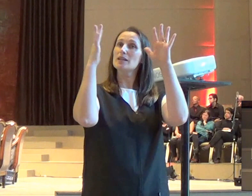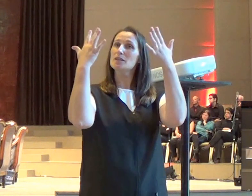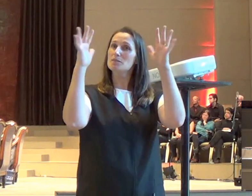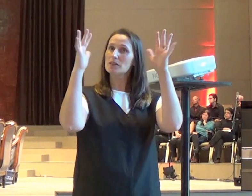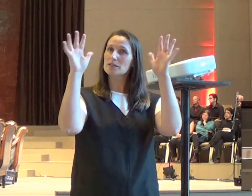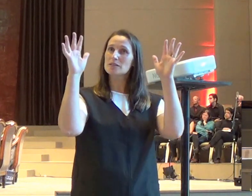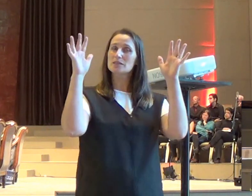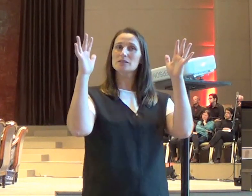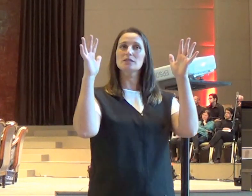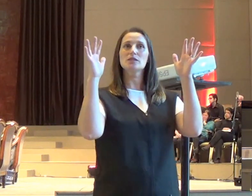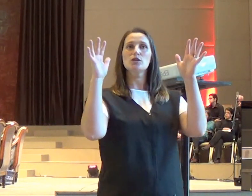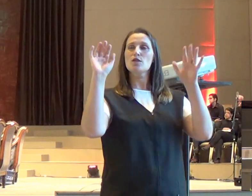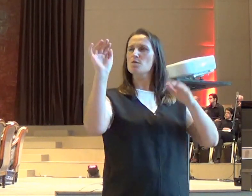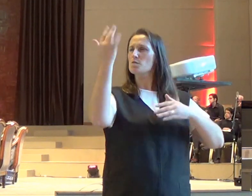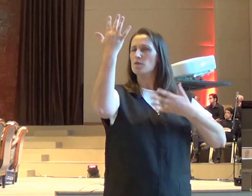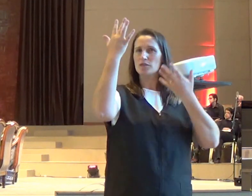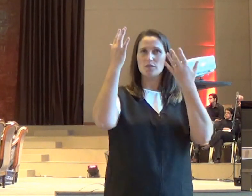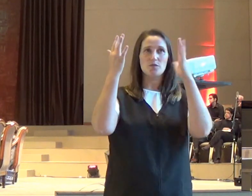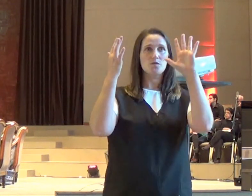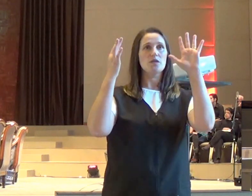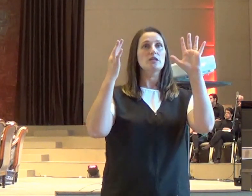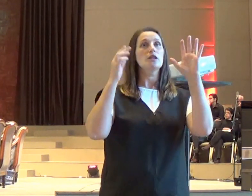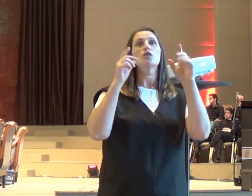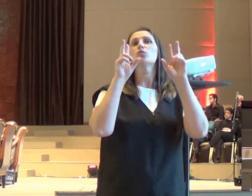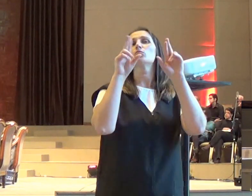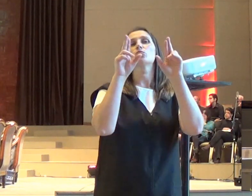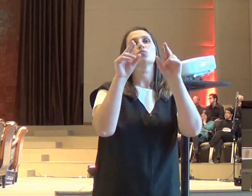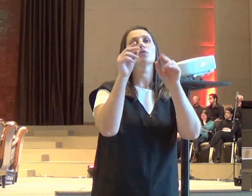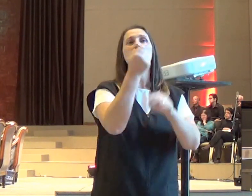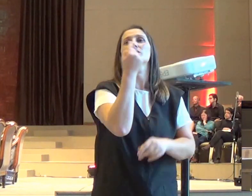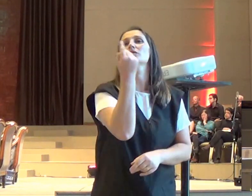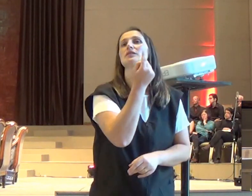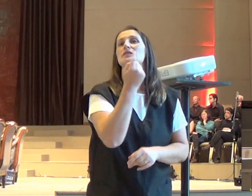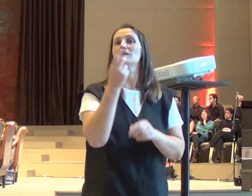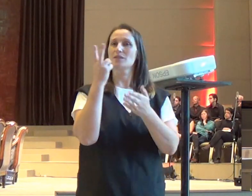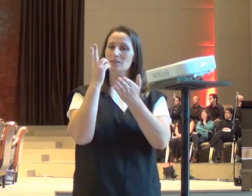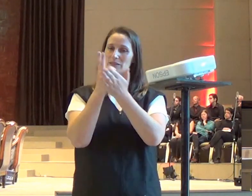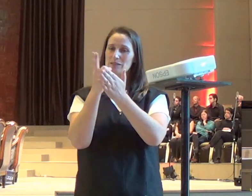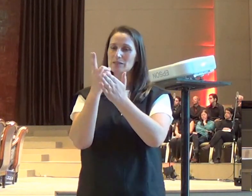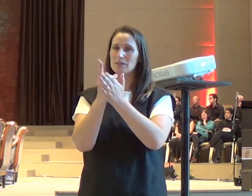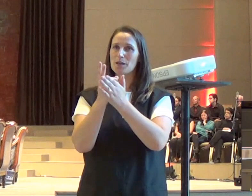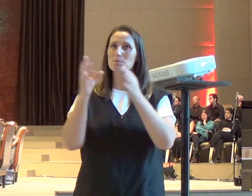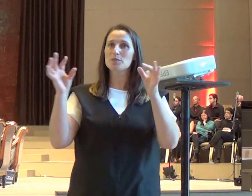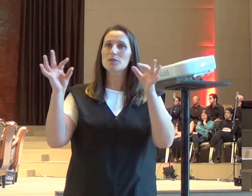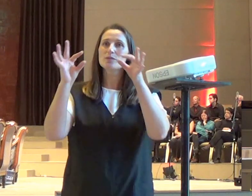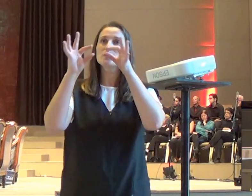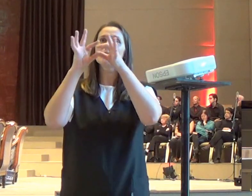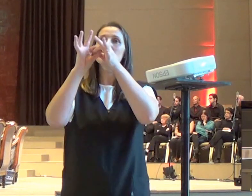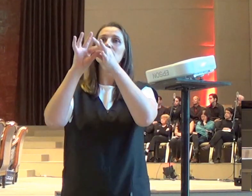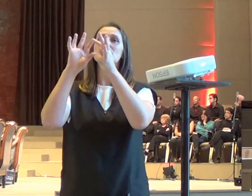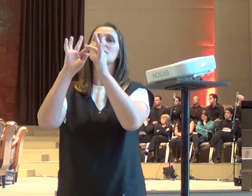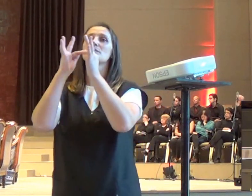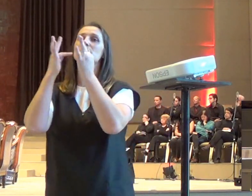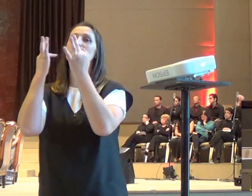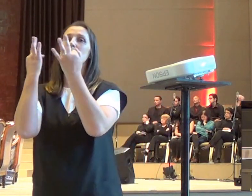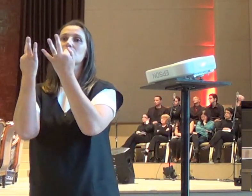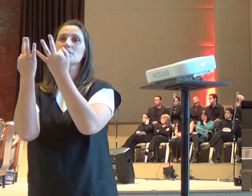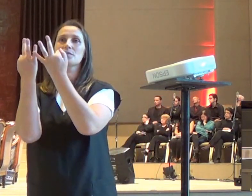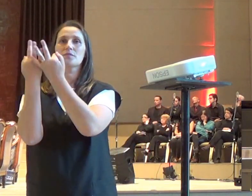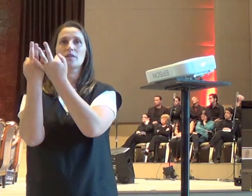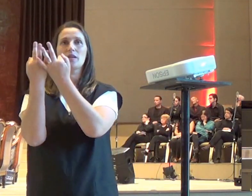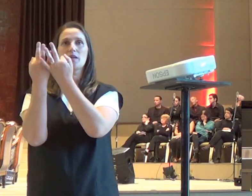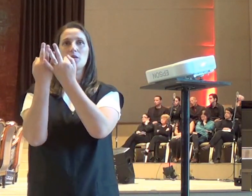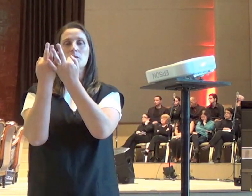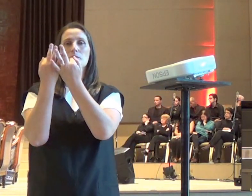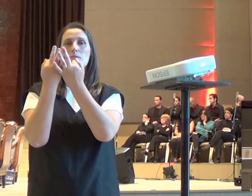acontecendo nunca nunca sozinho sempre reunindo a família e aí pegava o sacrifício assado lá